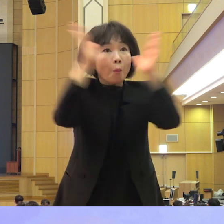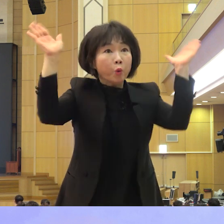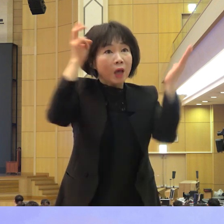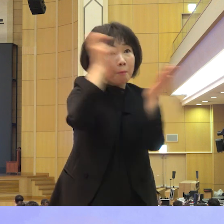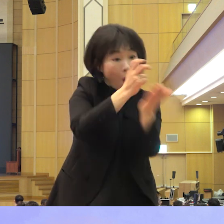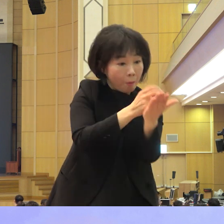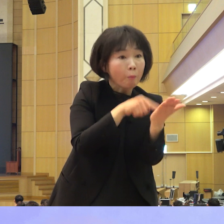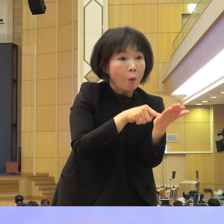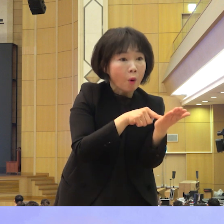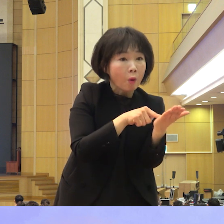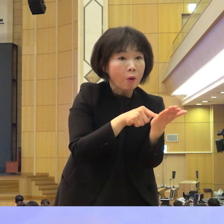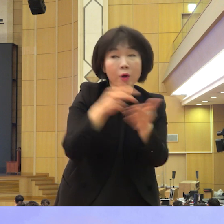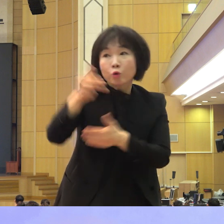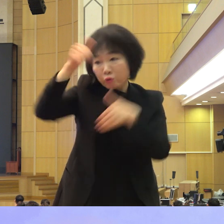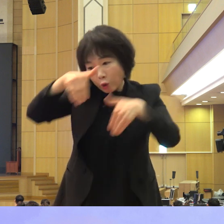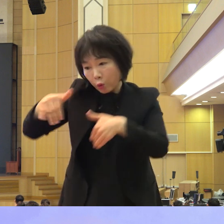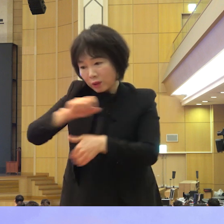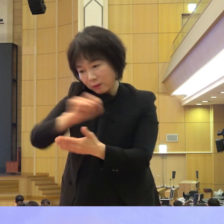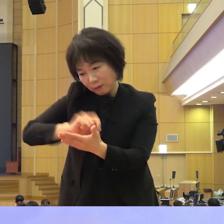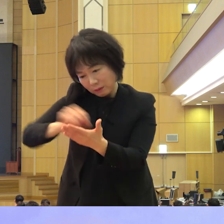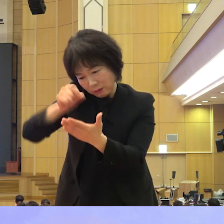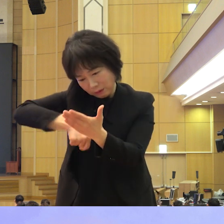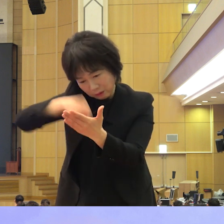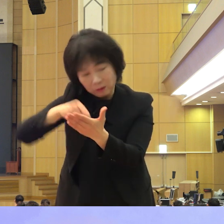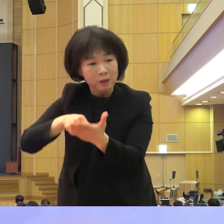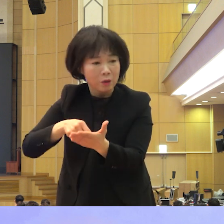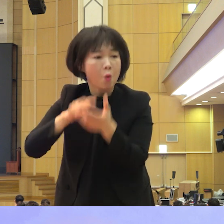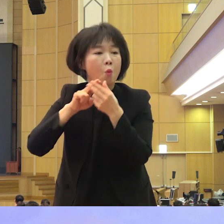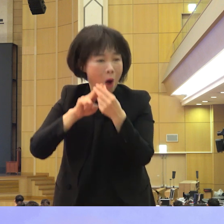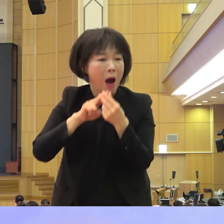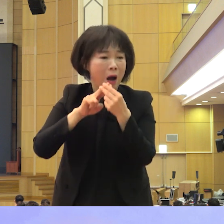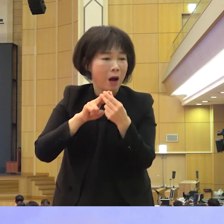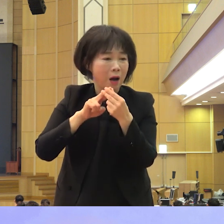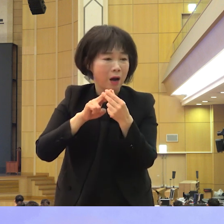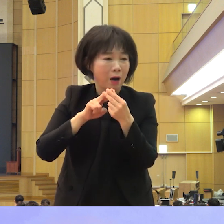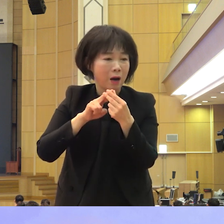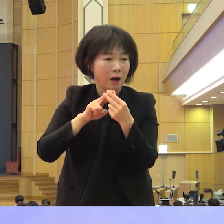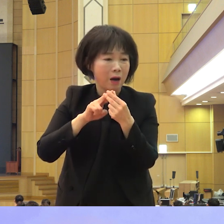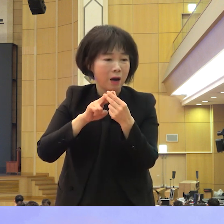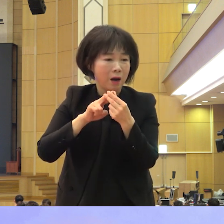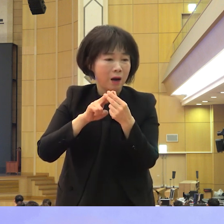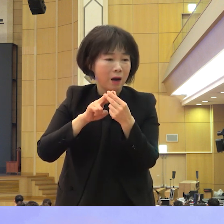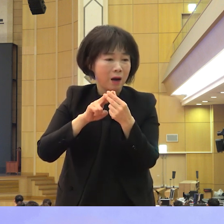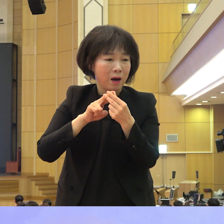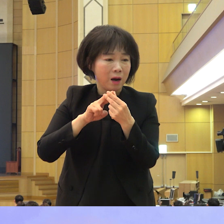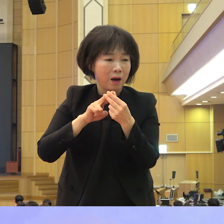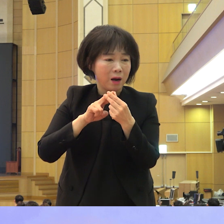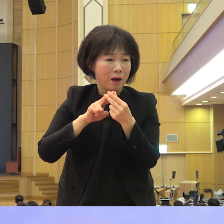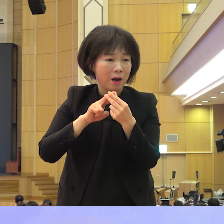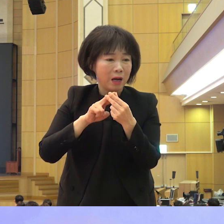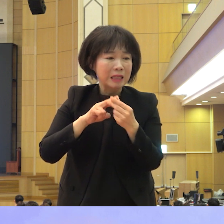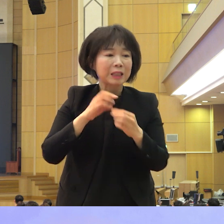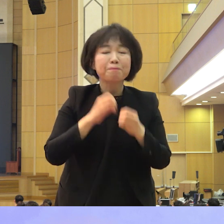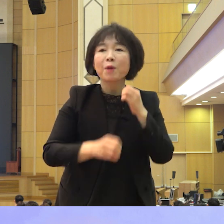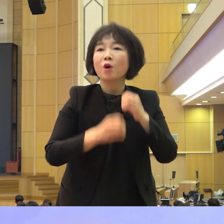율법과 선자의 글과 모세가 기록한 율법과 선지자들이 쓴 글과